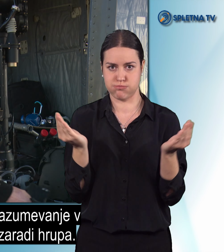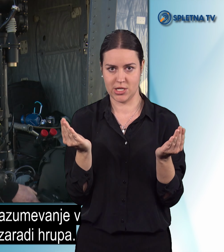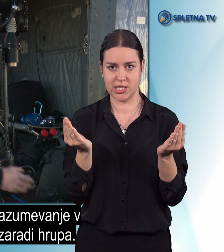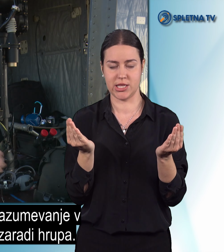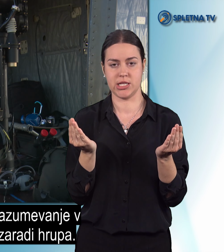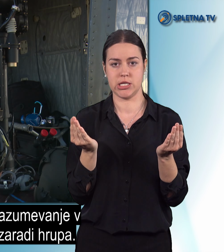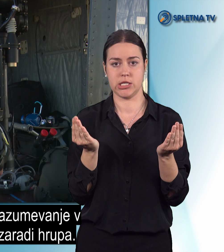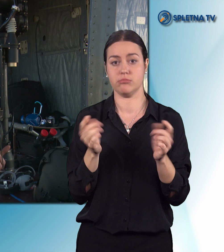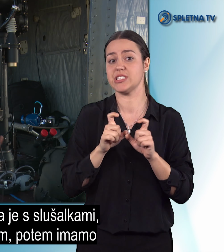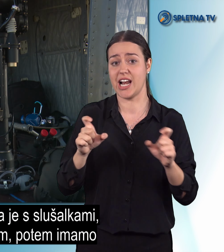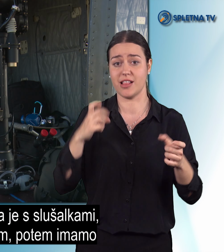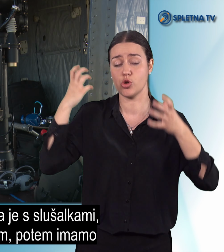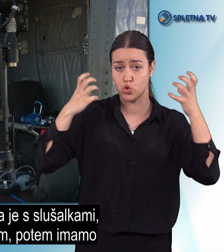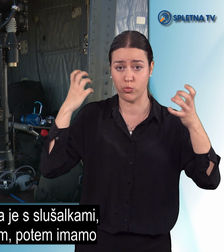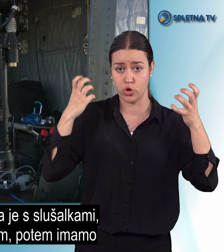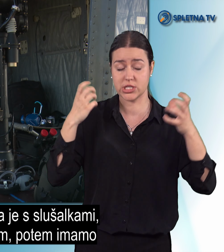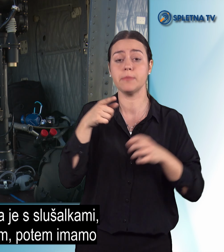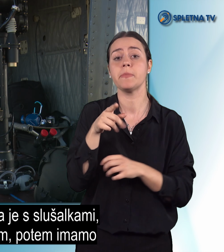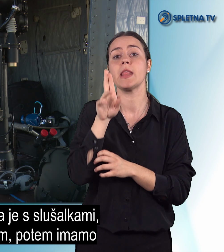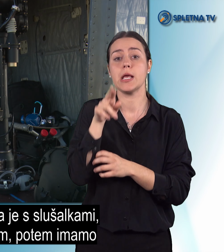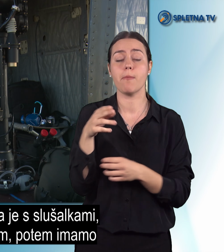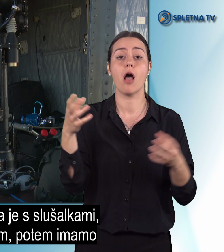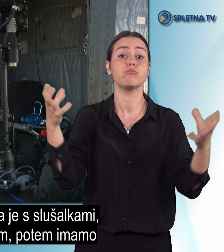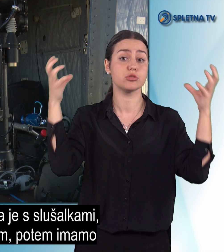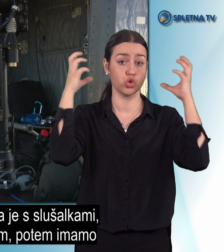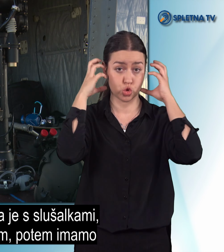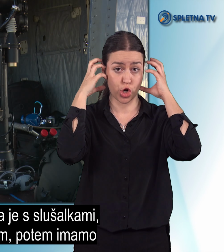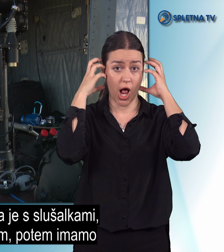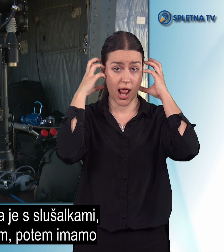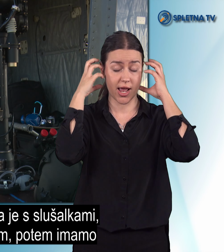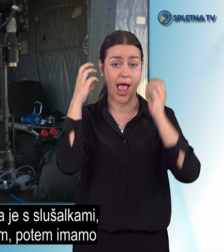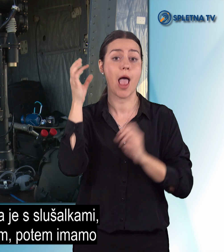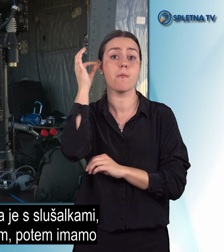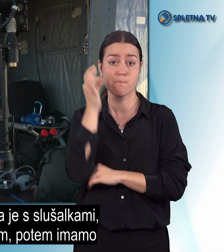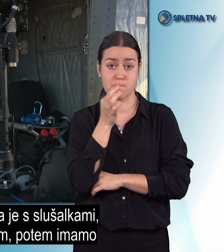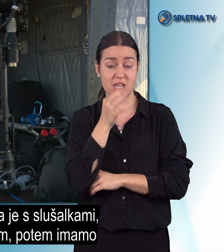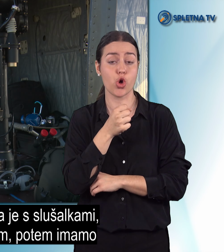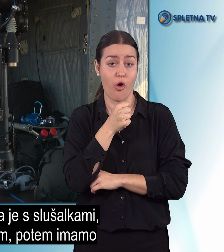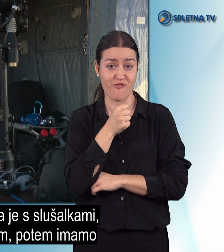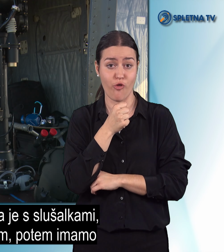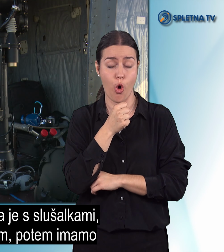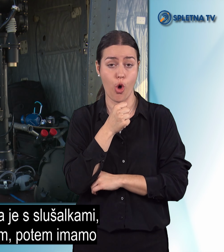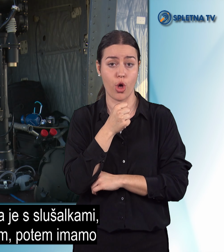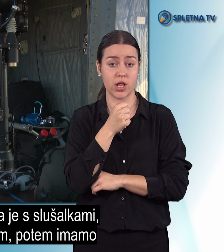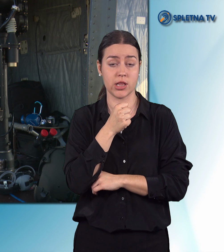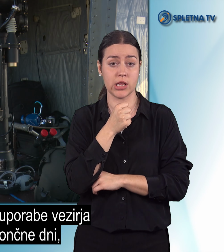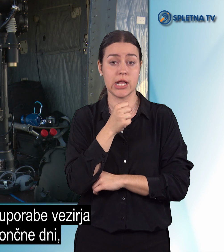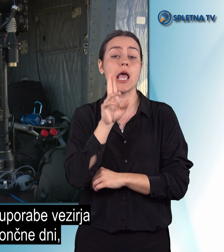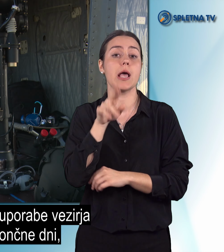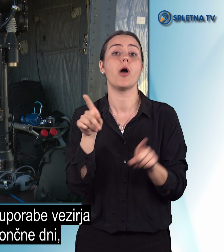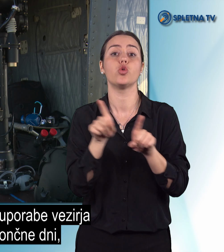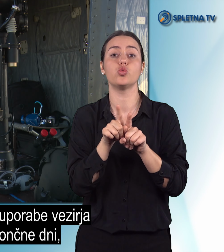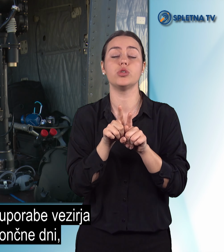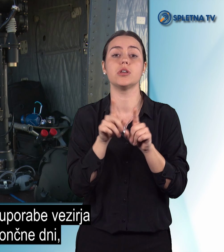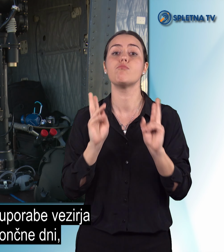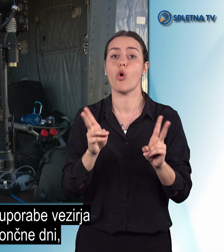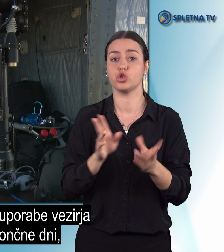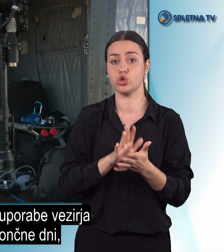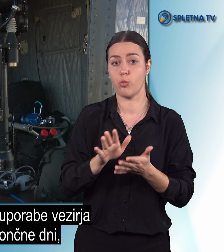hrupnosti, se pravi opremljene z slušalkami, mikrofonom. Potem imamo možnost